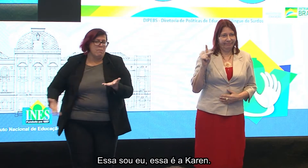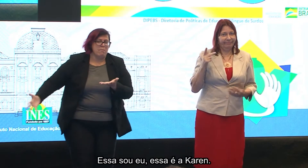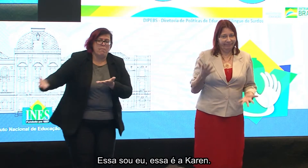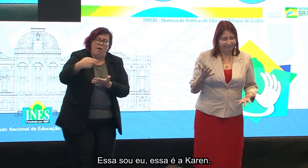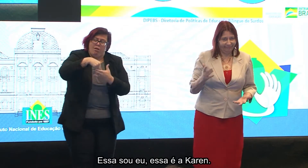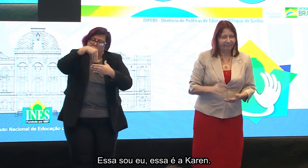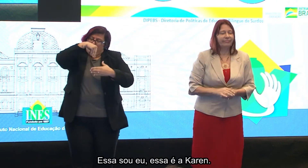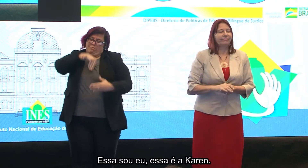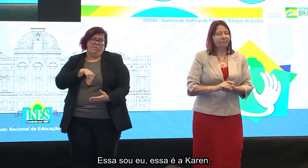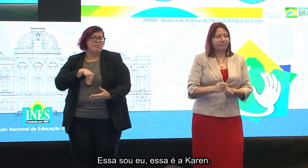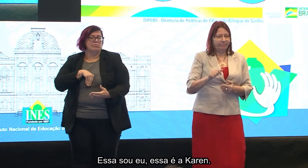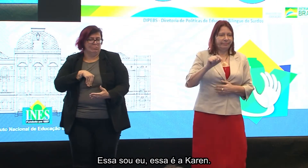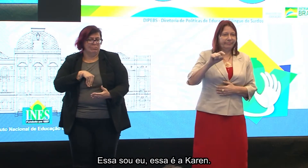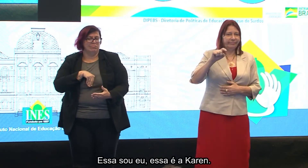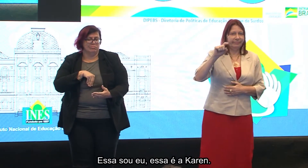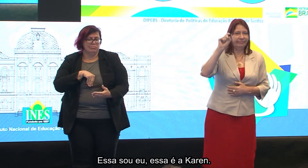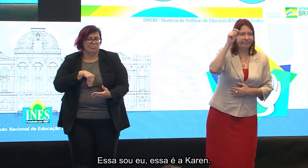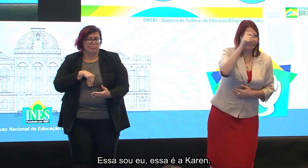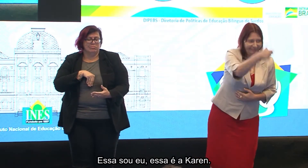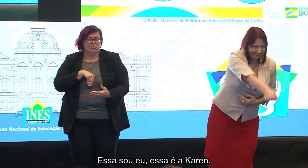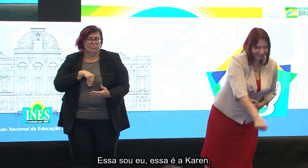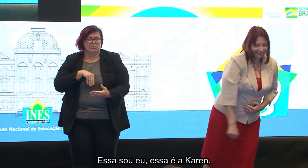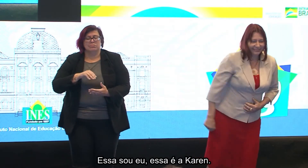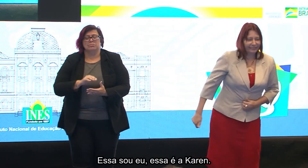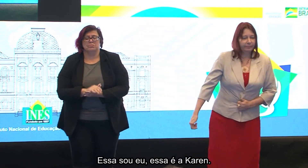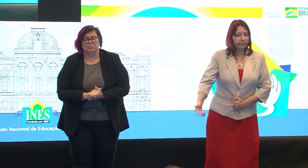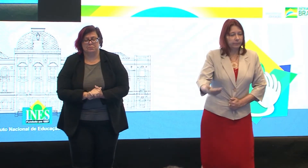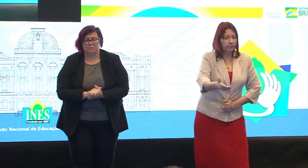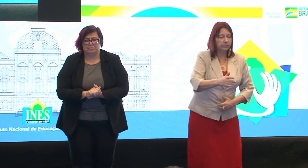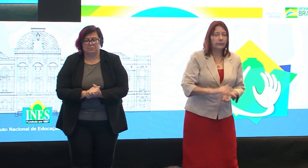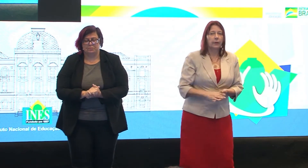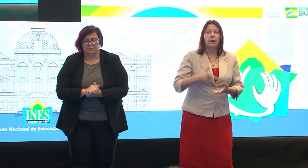E essa sou eu, essa é a Karen.